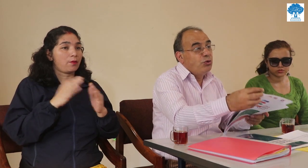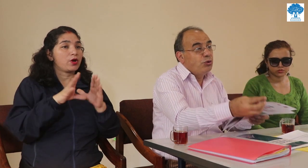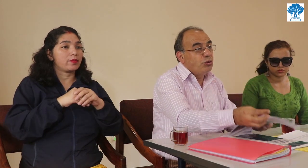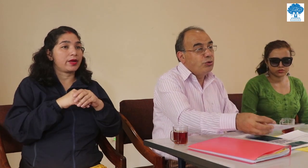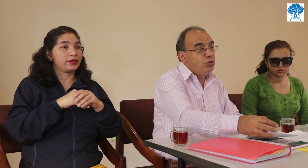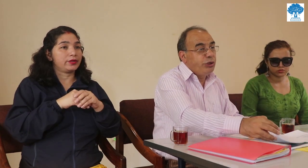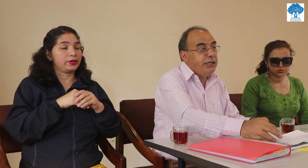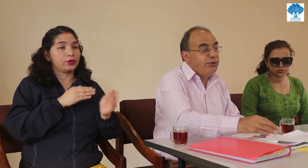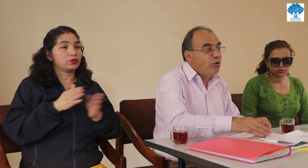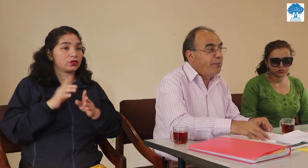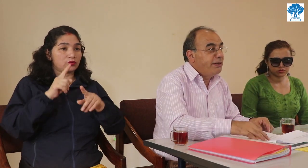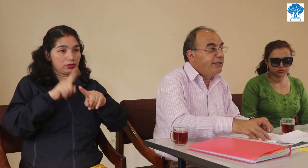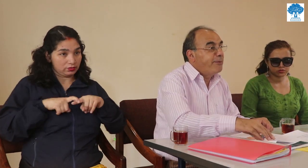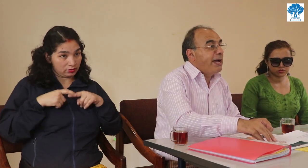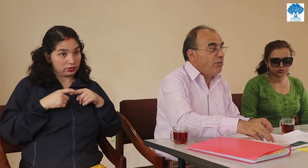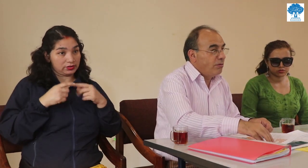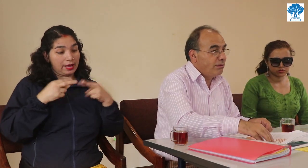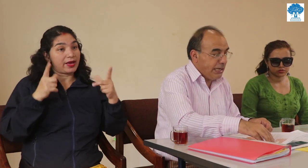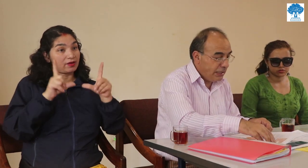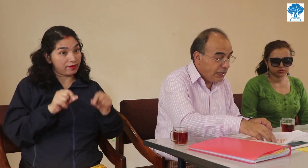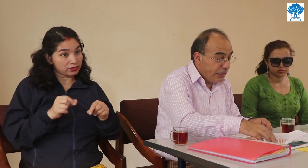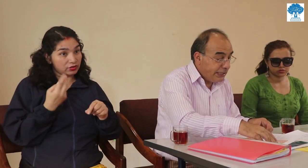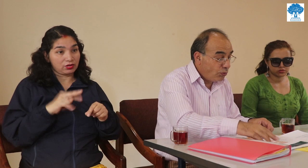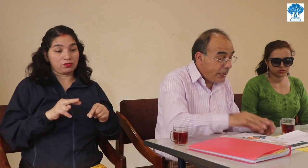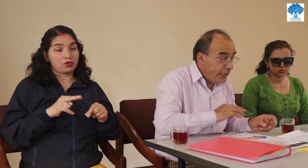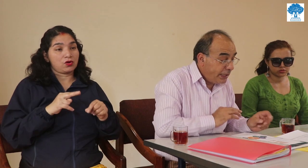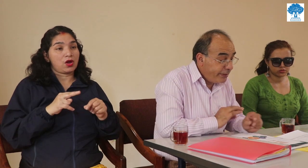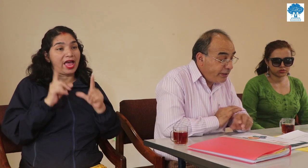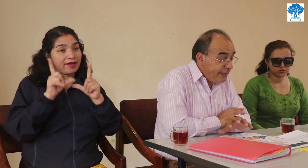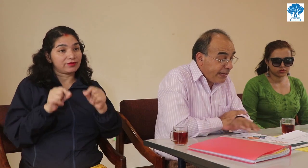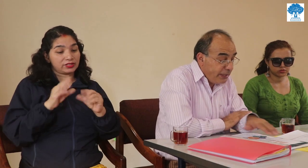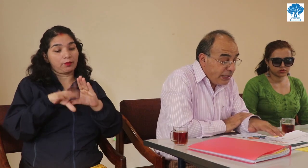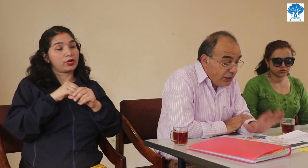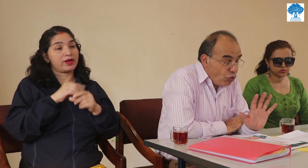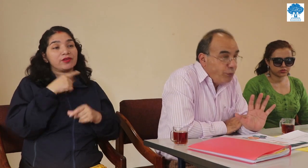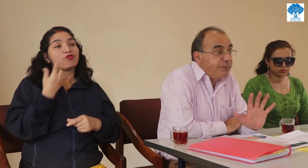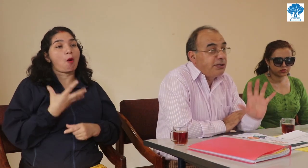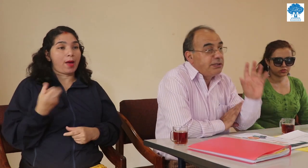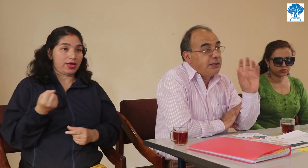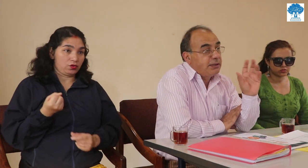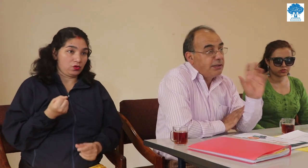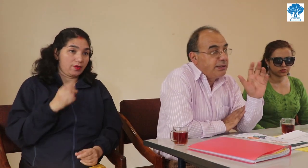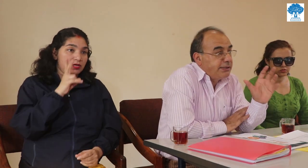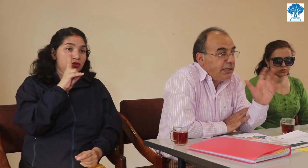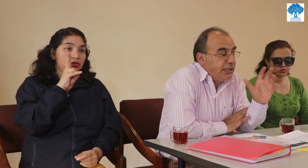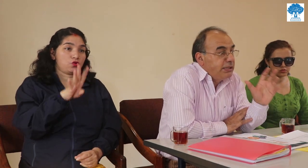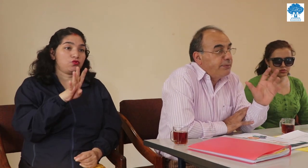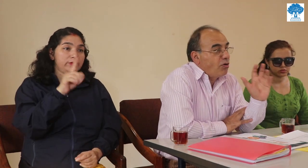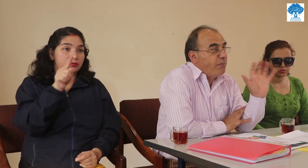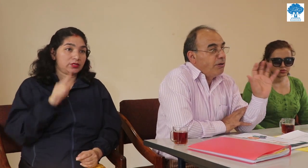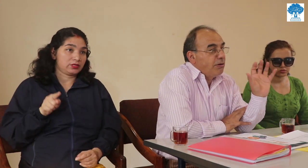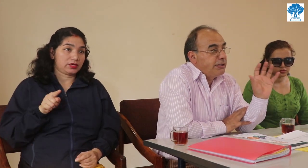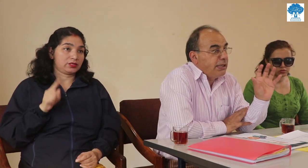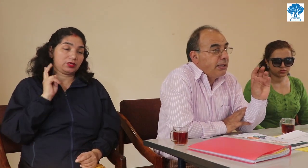त्यो जोडीले त्यो कपालले नपाए होइन, त्यस्तो कुरा हेर्ने हो भने अहिले पनि हामी 24% चाहिँ